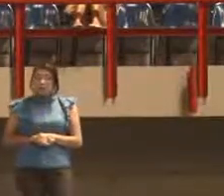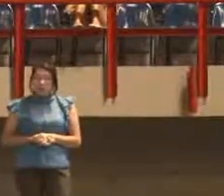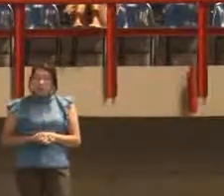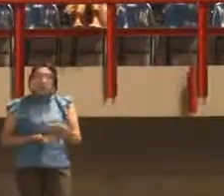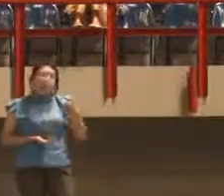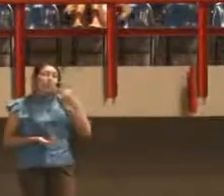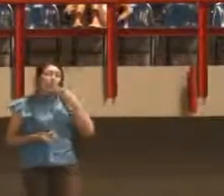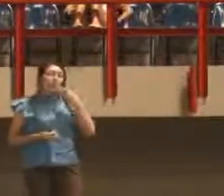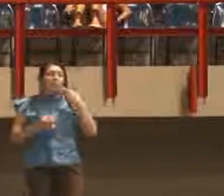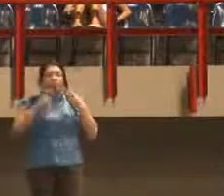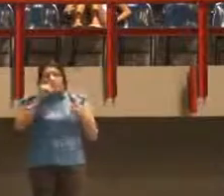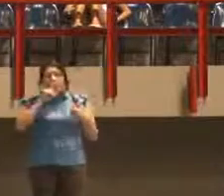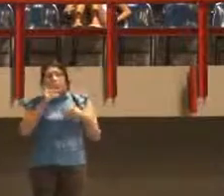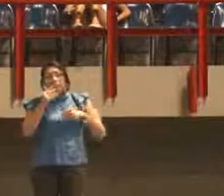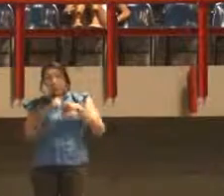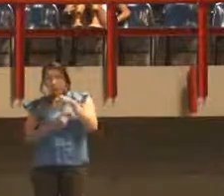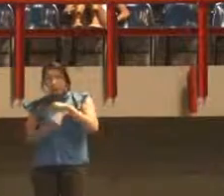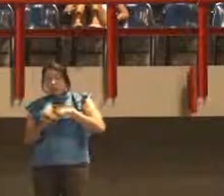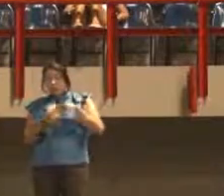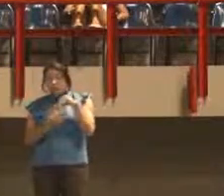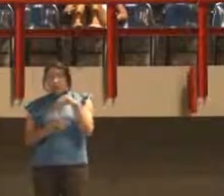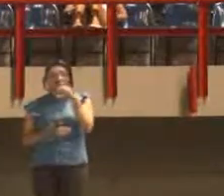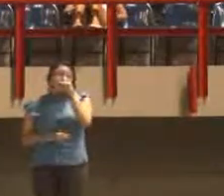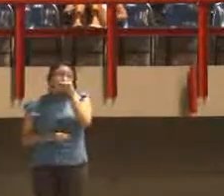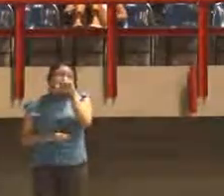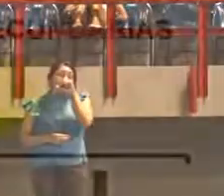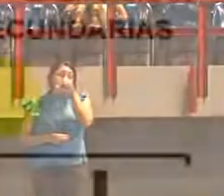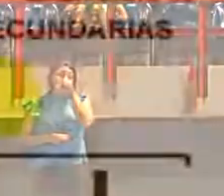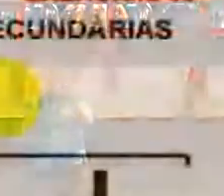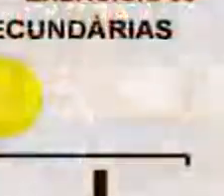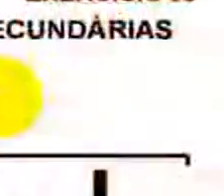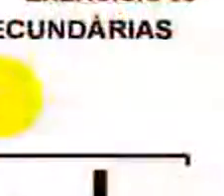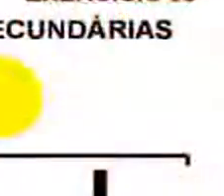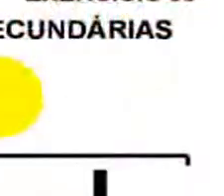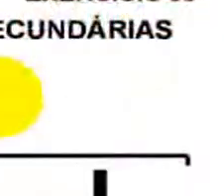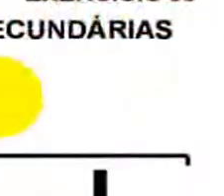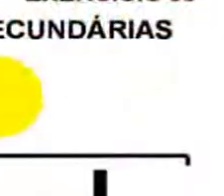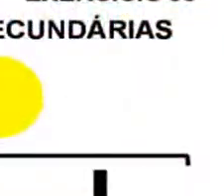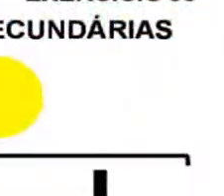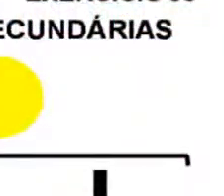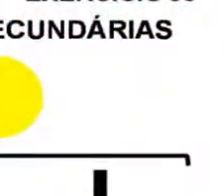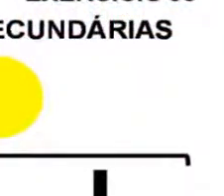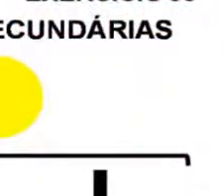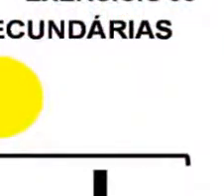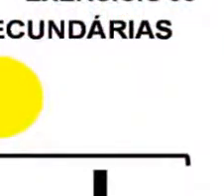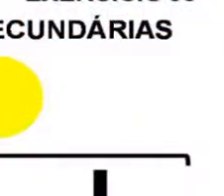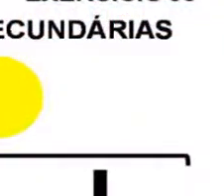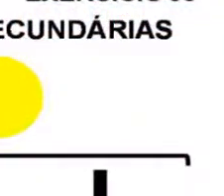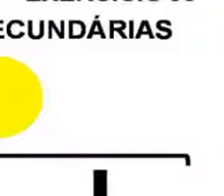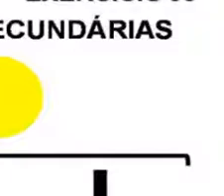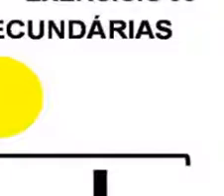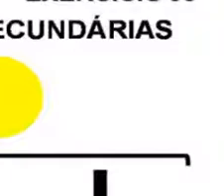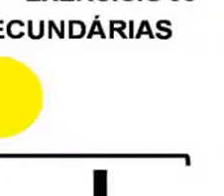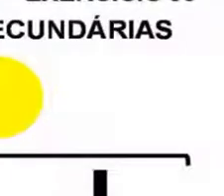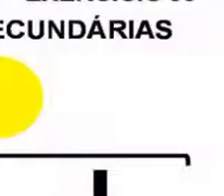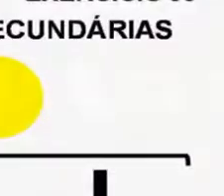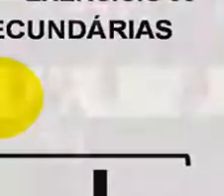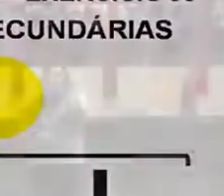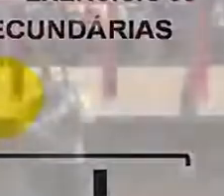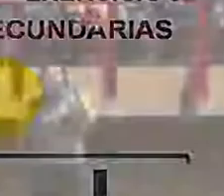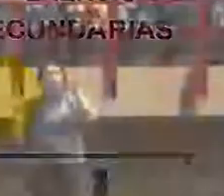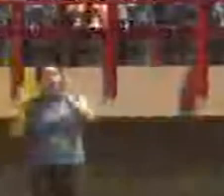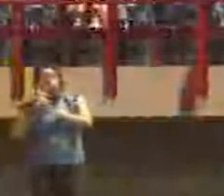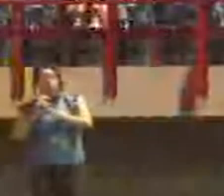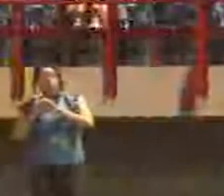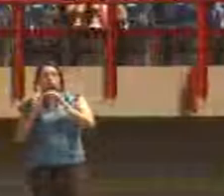agora é o vermelho com o amarelo, que vai dar exatamente o laranja. Aí tem o laranja claro e o laranja escuro. Vocês contaram quantos a gente